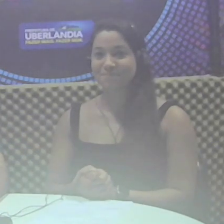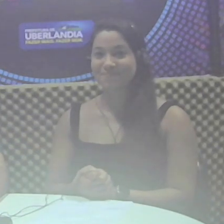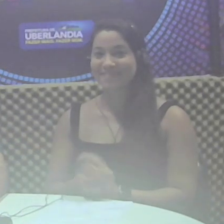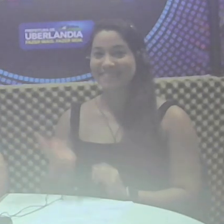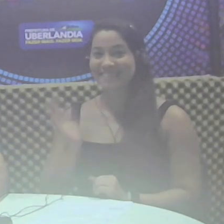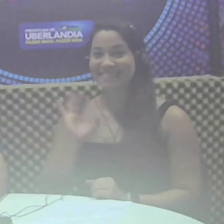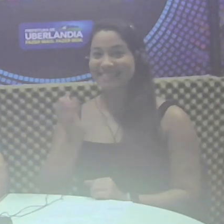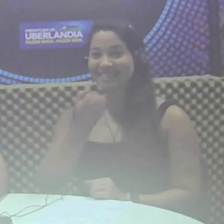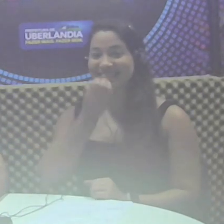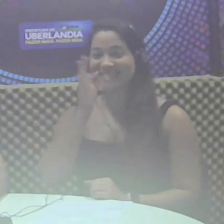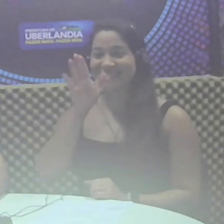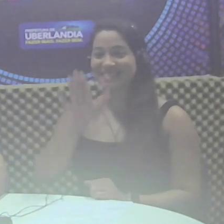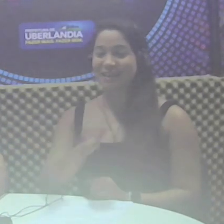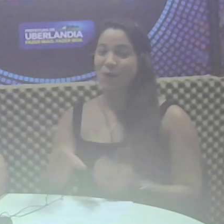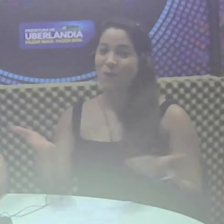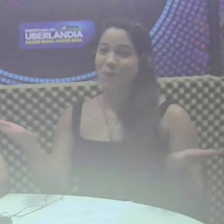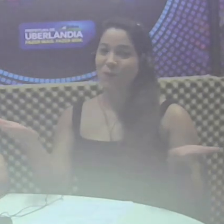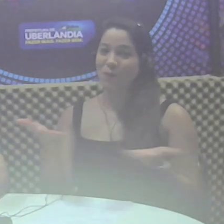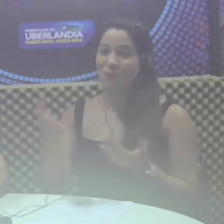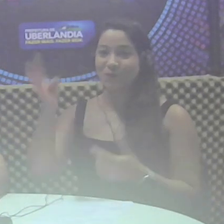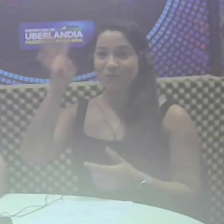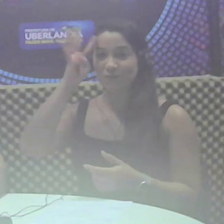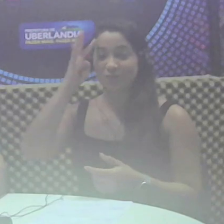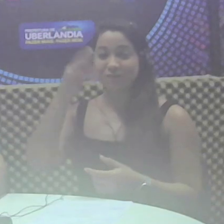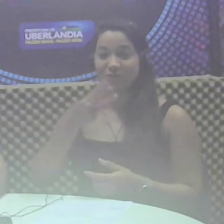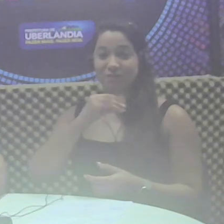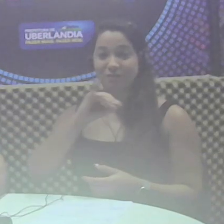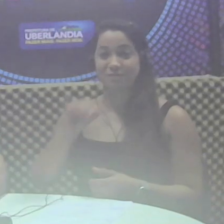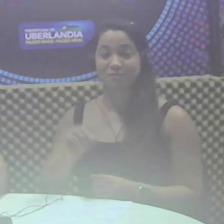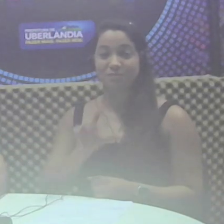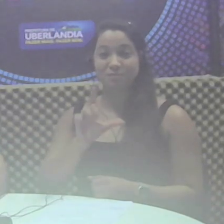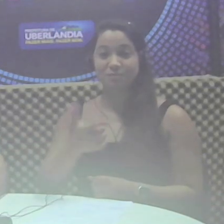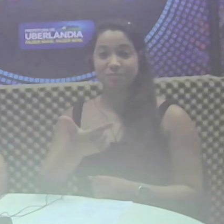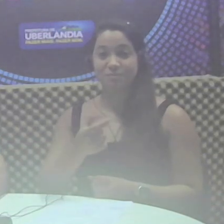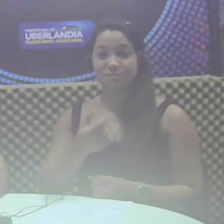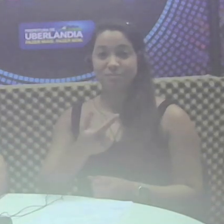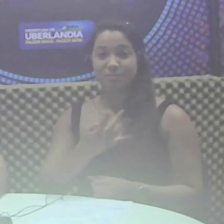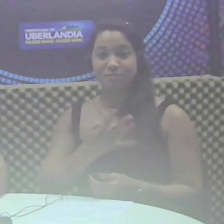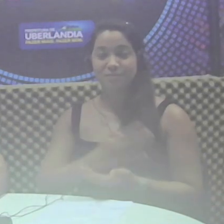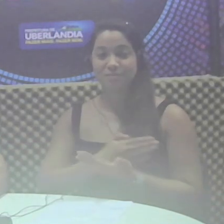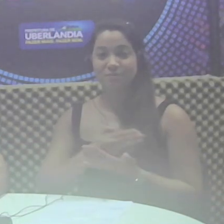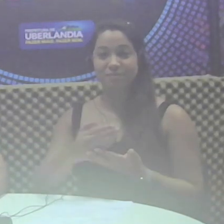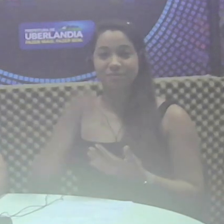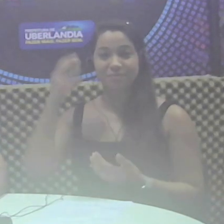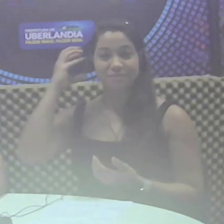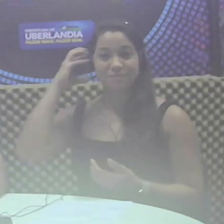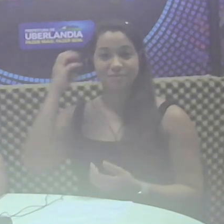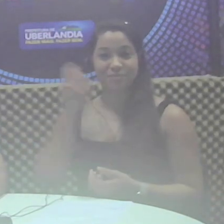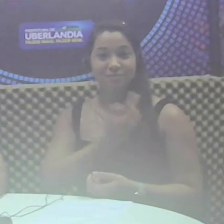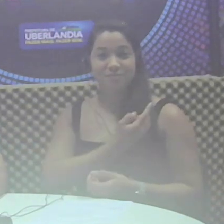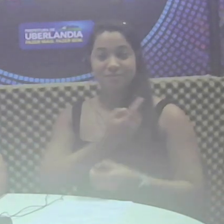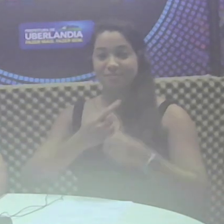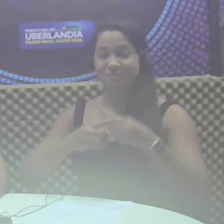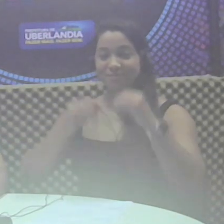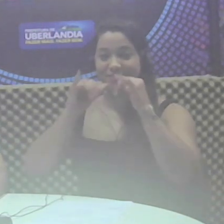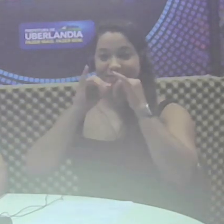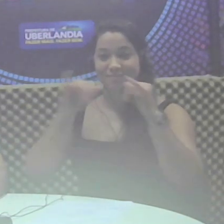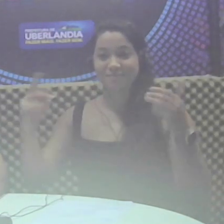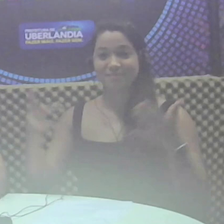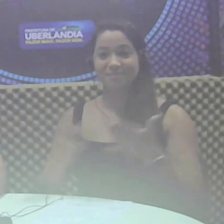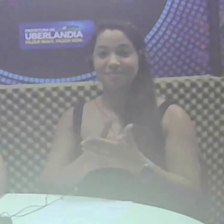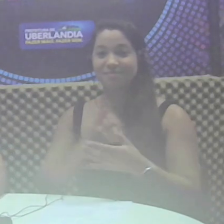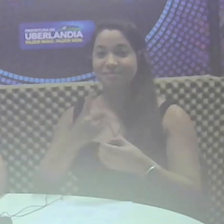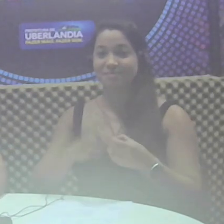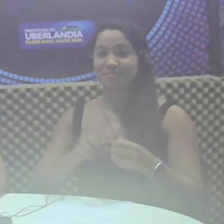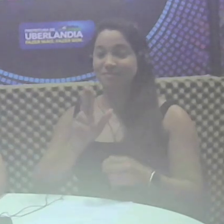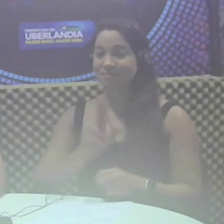Olá, boa tarde. Hoje é quarta-feira, dia 3 de julho de 2024. Está no ar a Rádio Nossa Cidade com um boletim de notícias sobre o que de fato